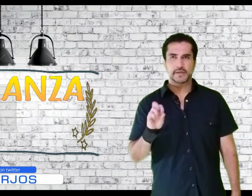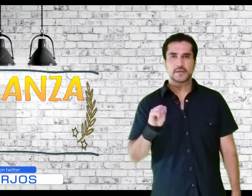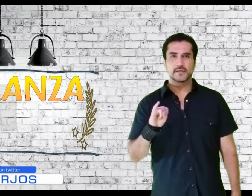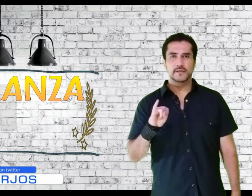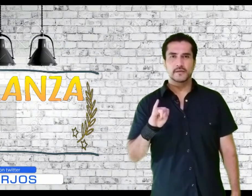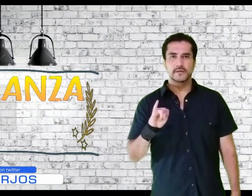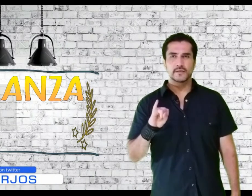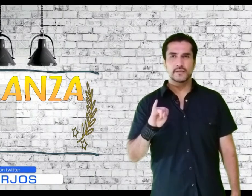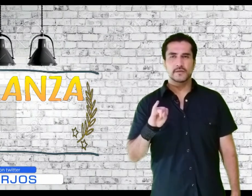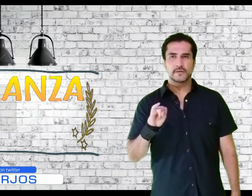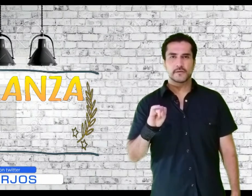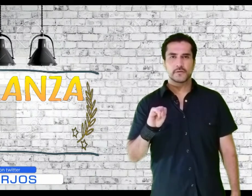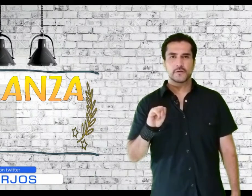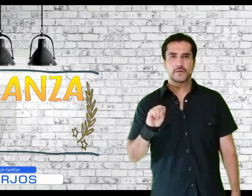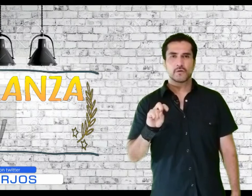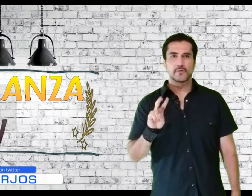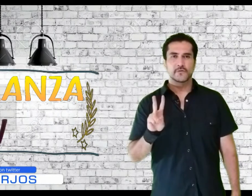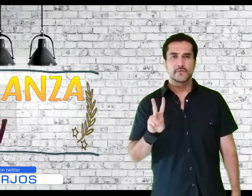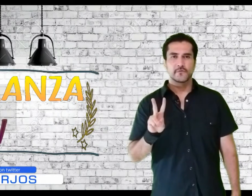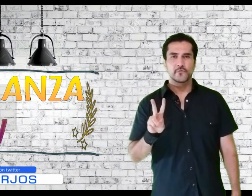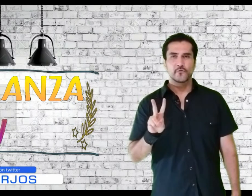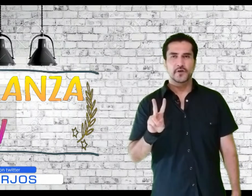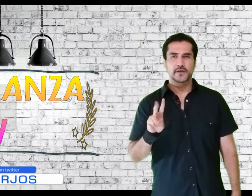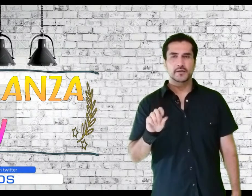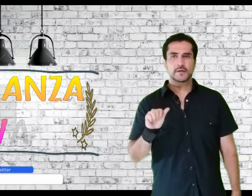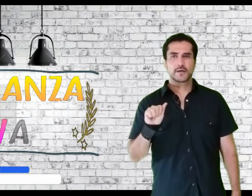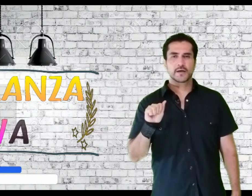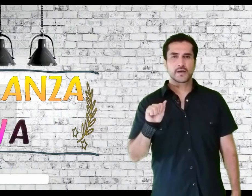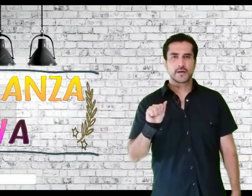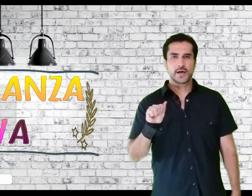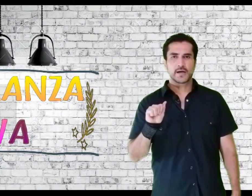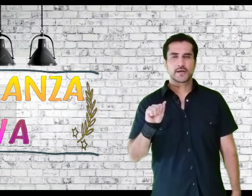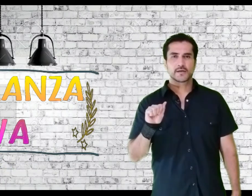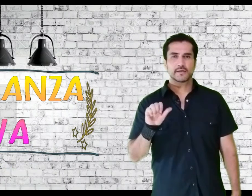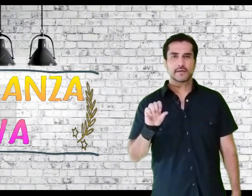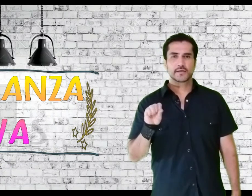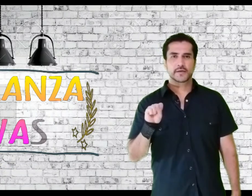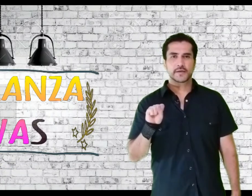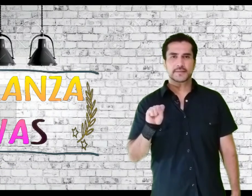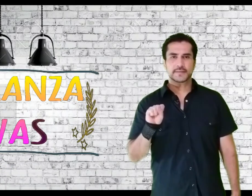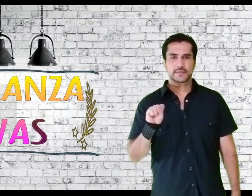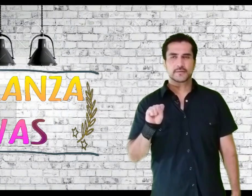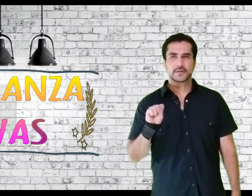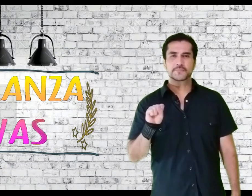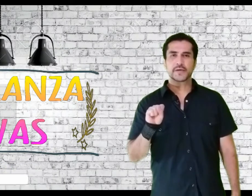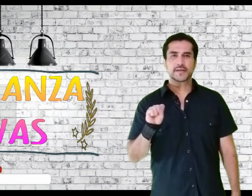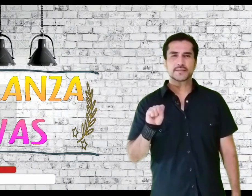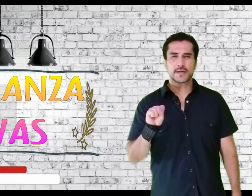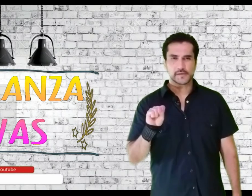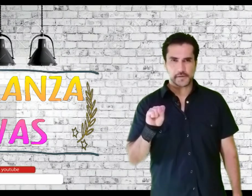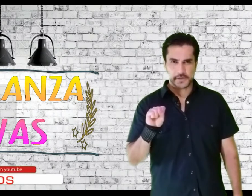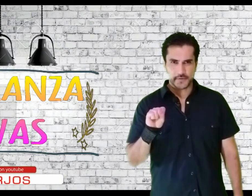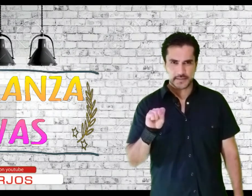R, I, V, A, S, Esperanza